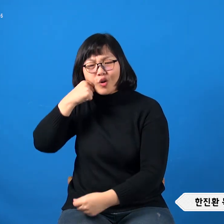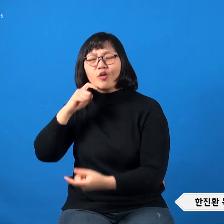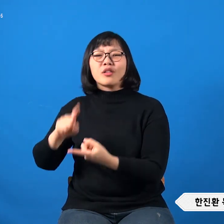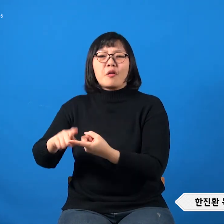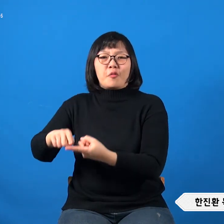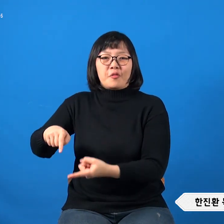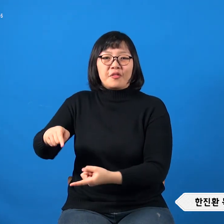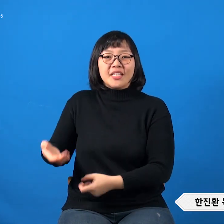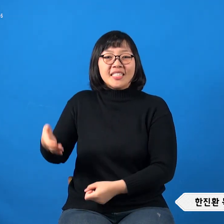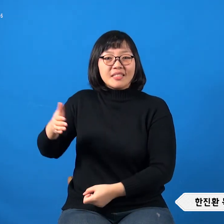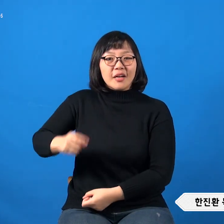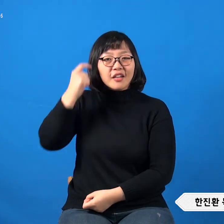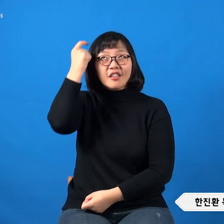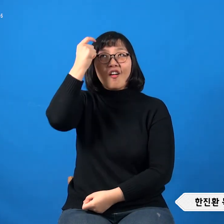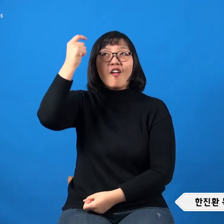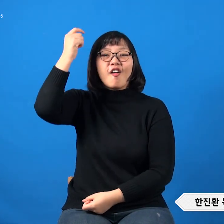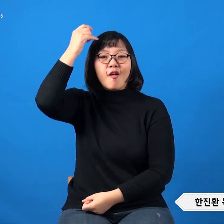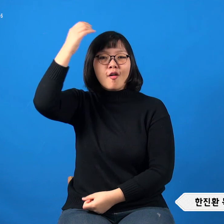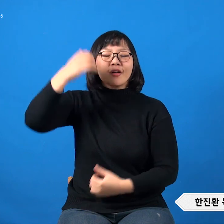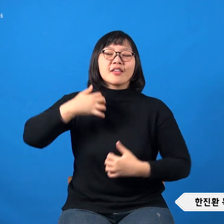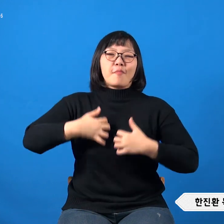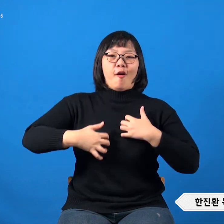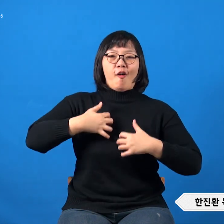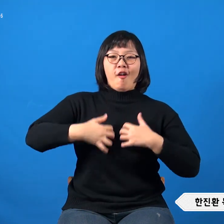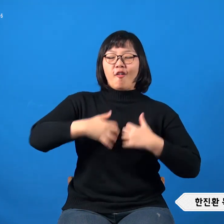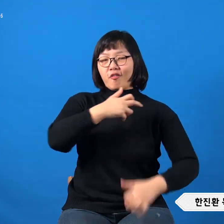충만해지니까 그건 이제 별 문제가 안 되었습니다.